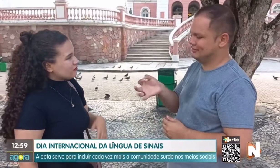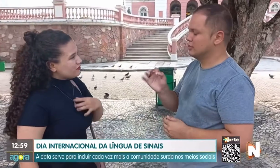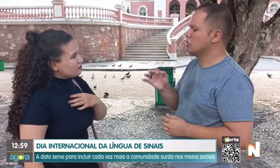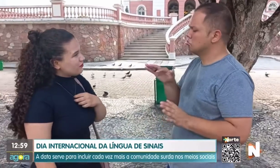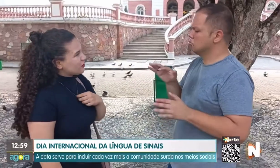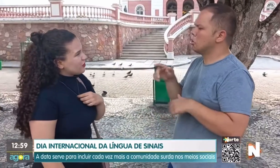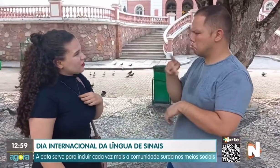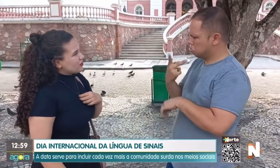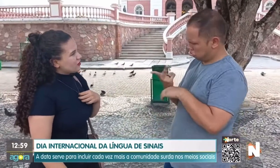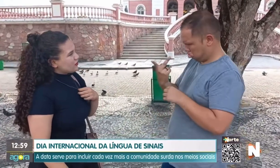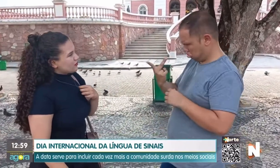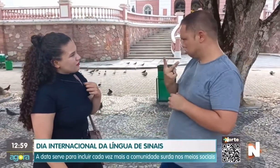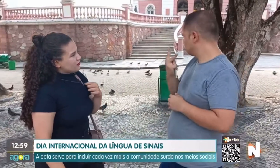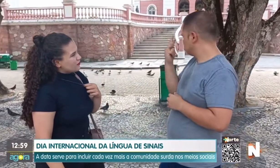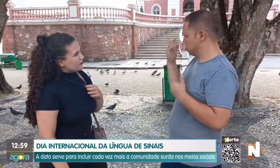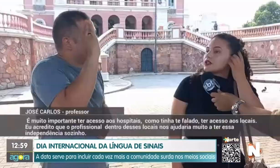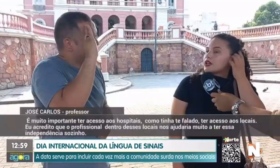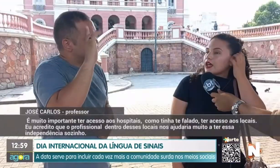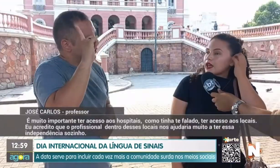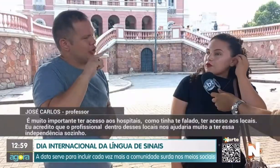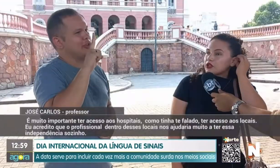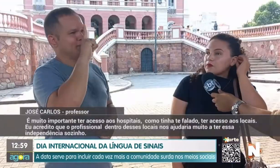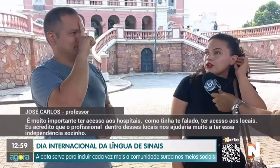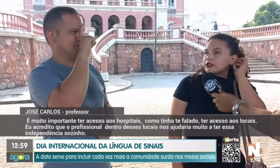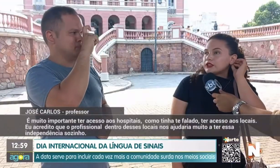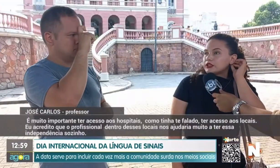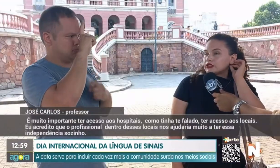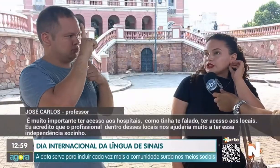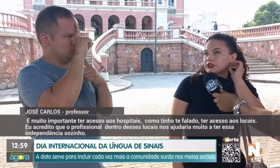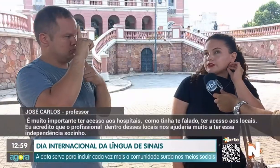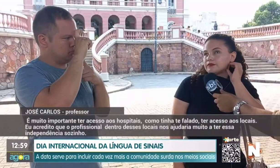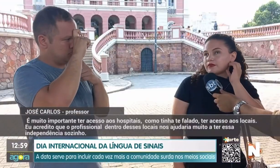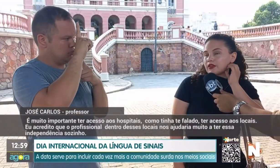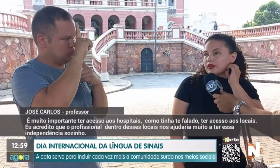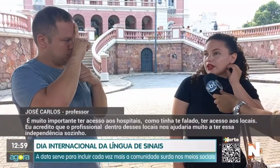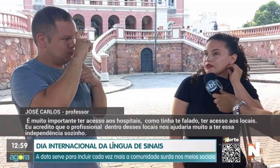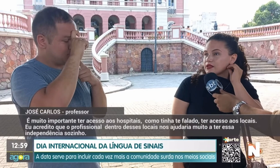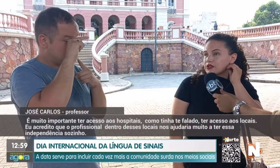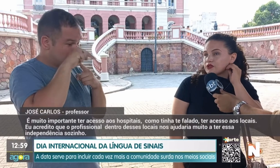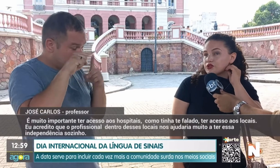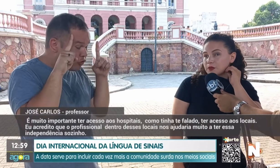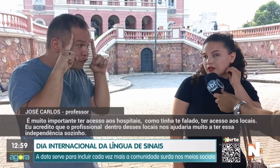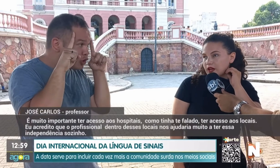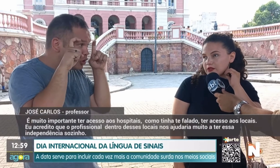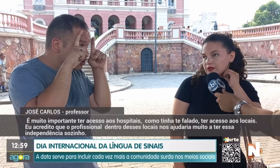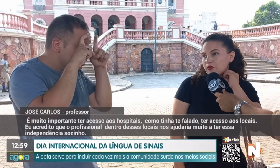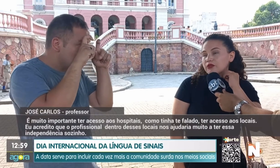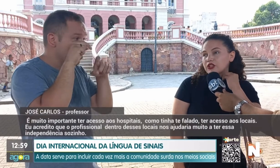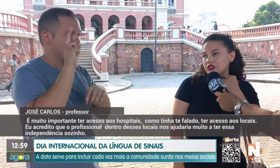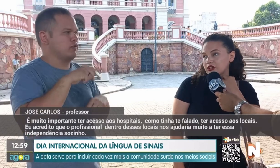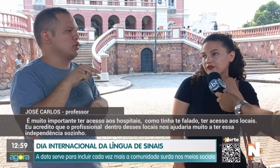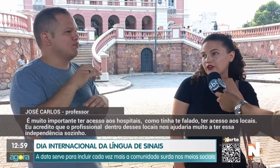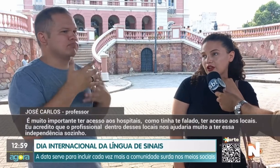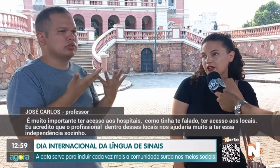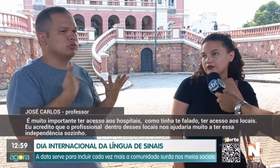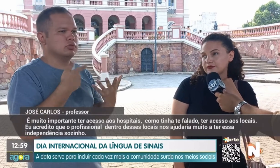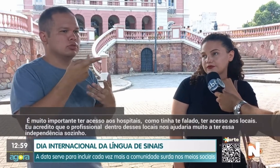dificuldades que enfrenta diariamente É muito importante ter acesso aos hospitais Como a gente é manipulado,